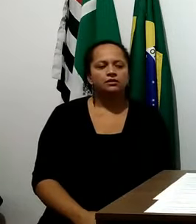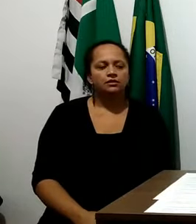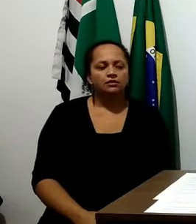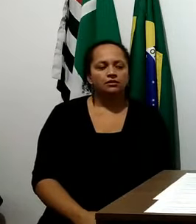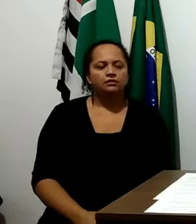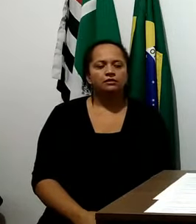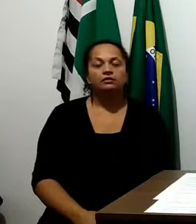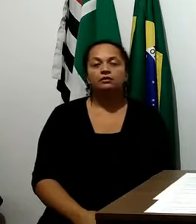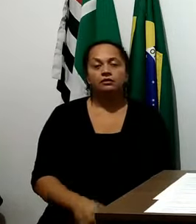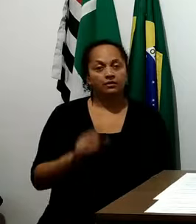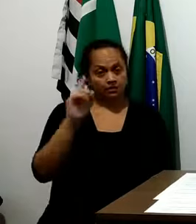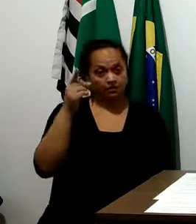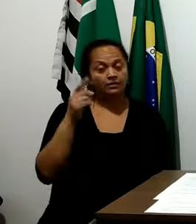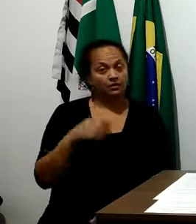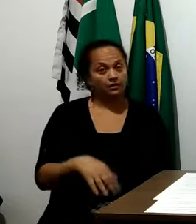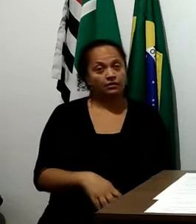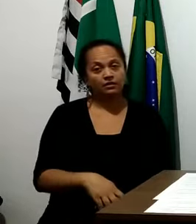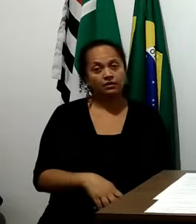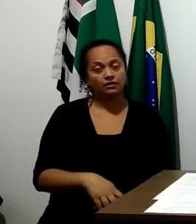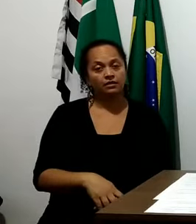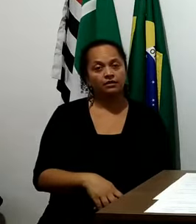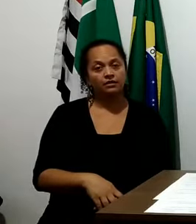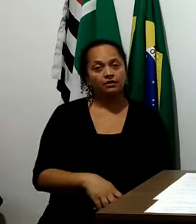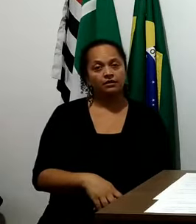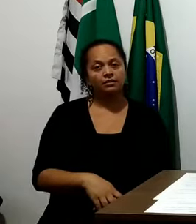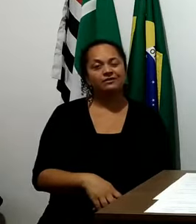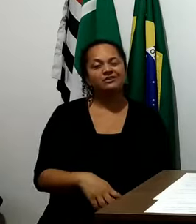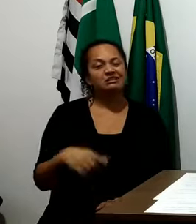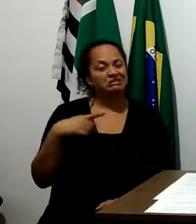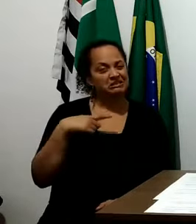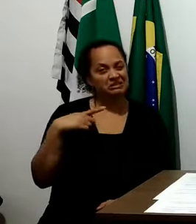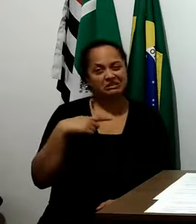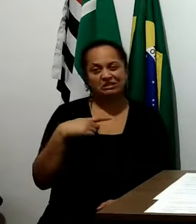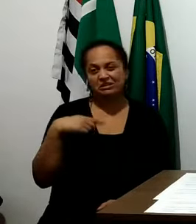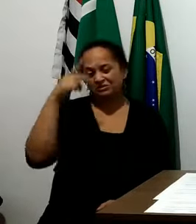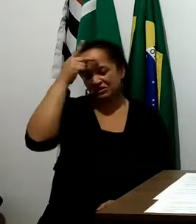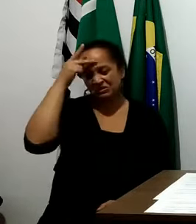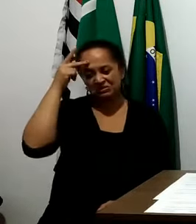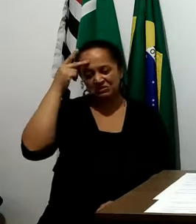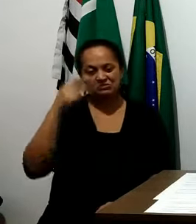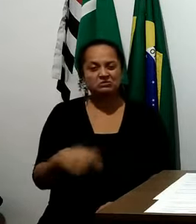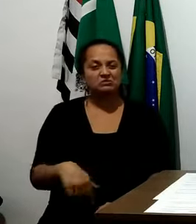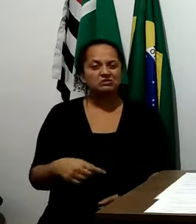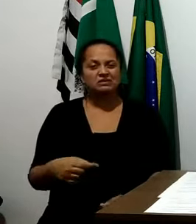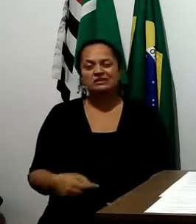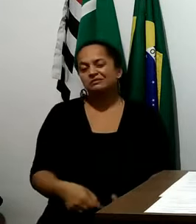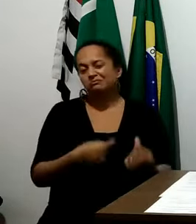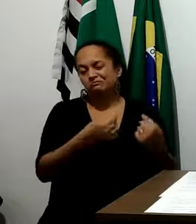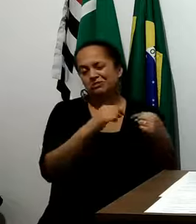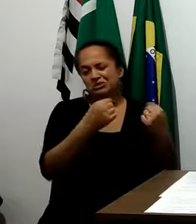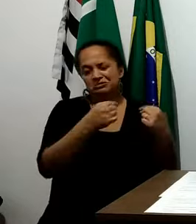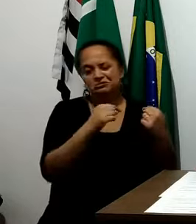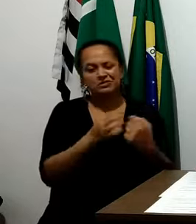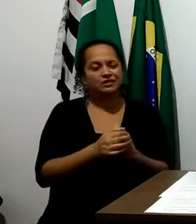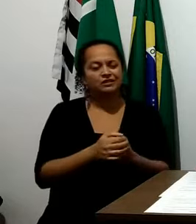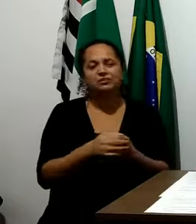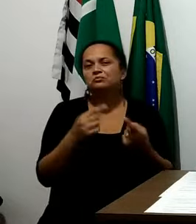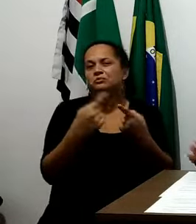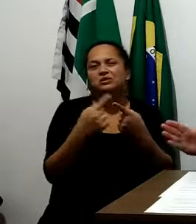uma das coisas que tem machucado muito o cristão, machucado muitas pessoas, porque não dá uma